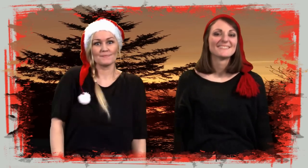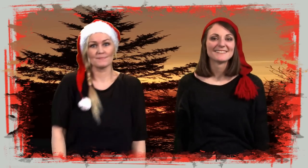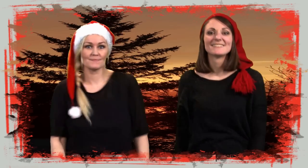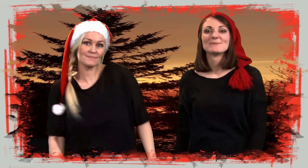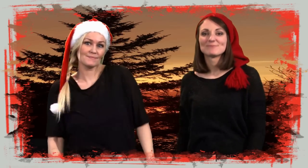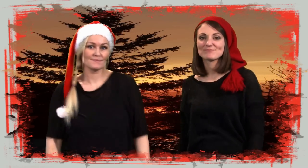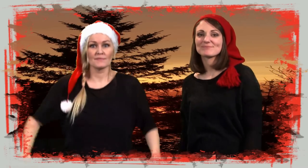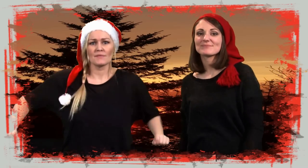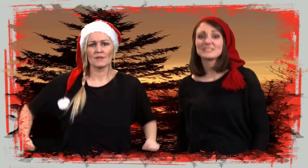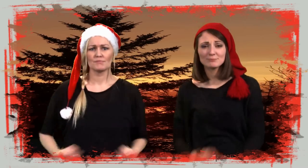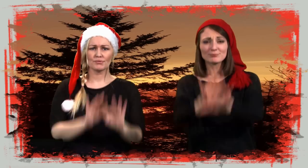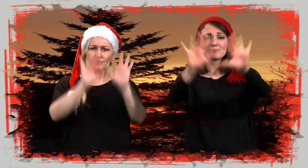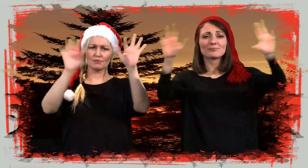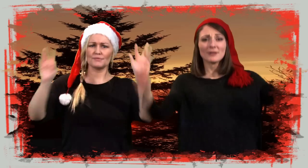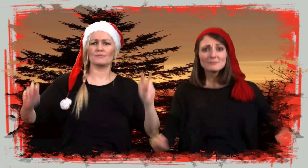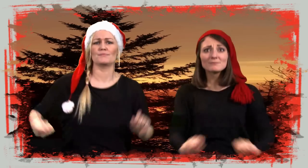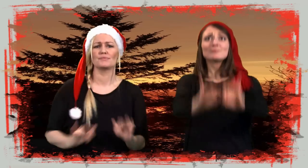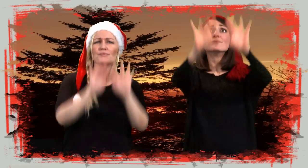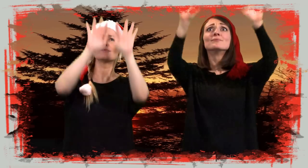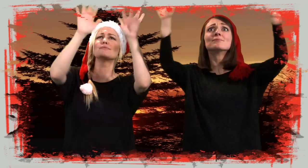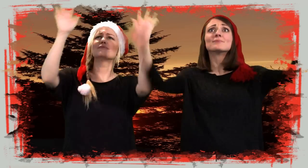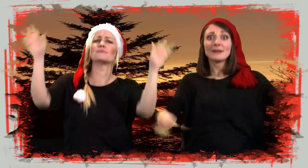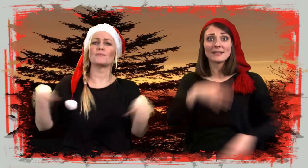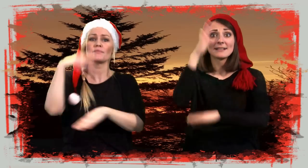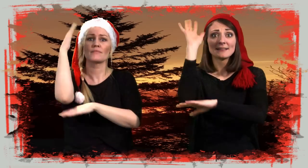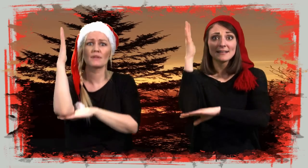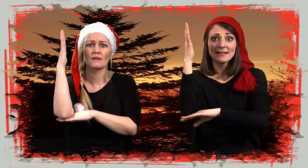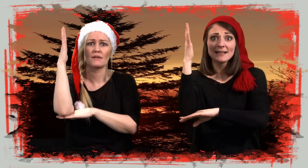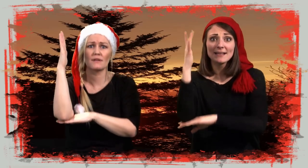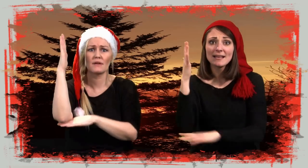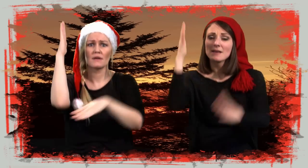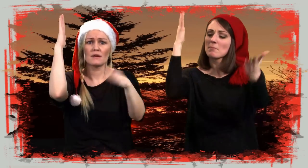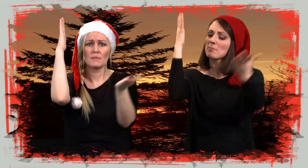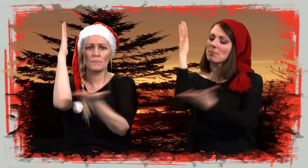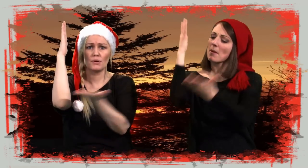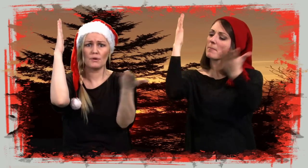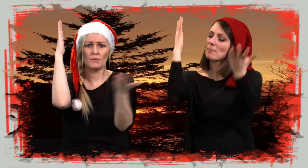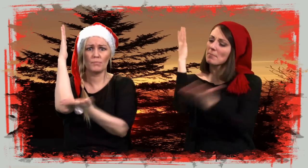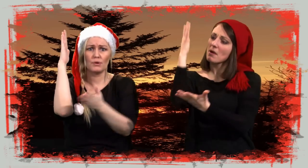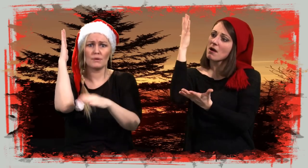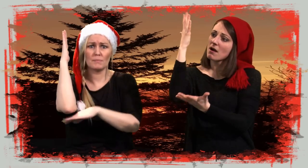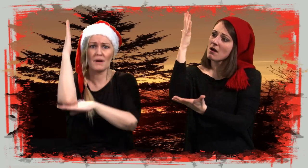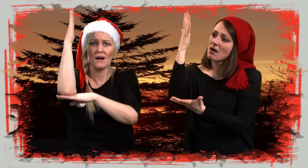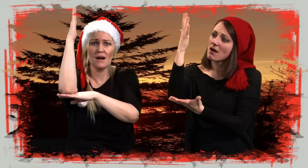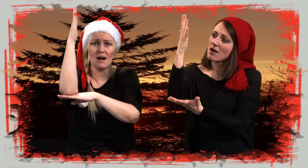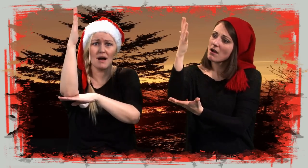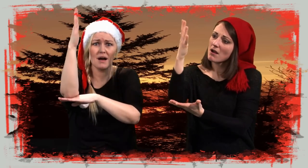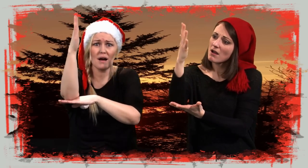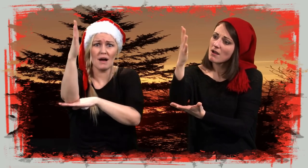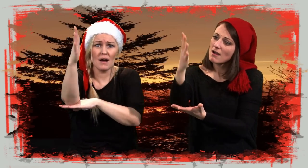Og við núr garðinu Dregið snjóparinn normans fyrr